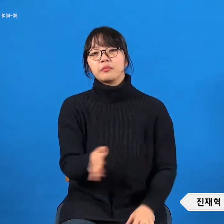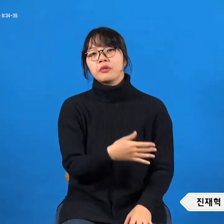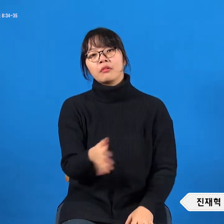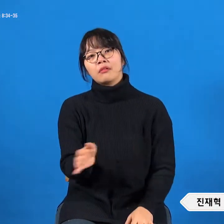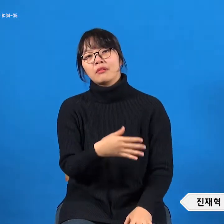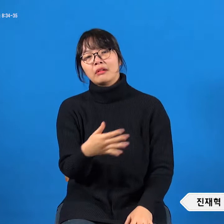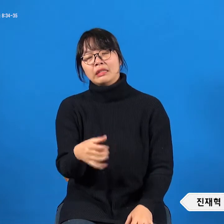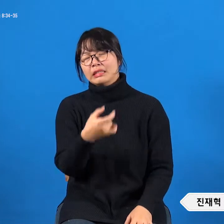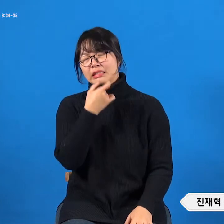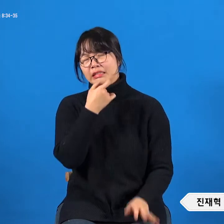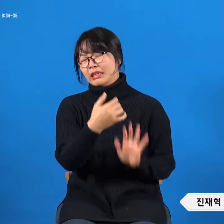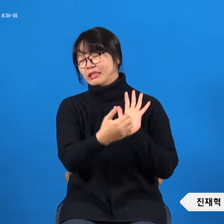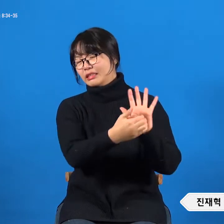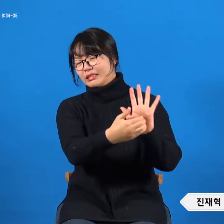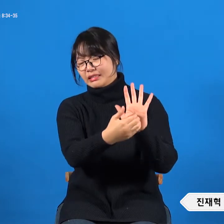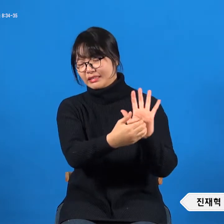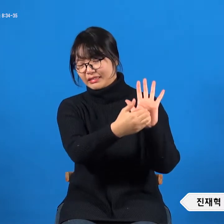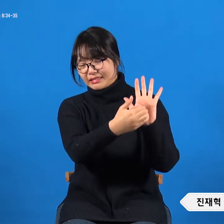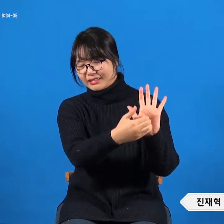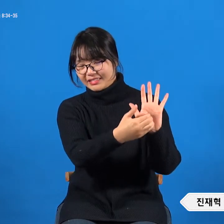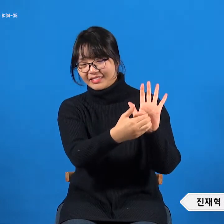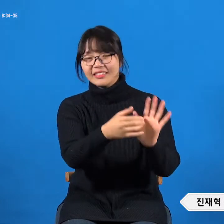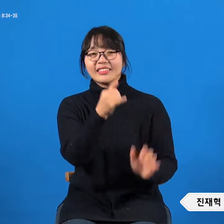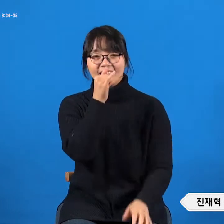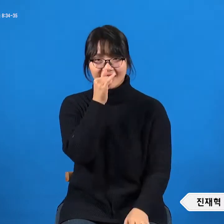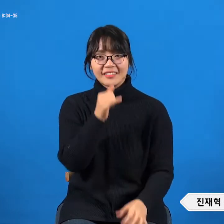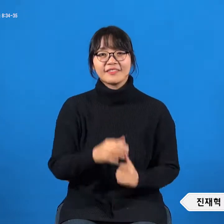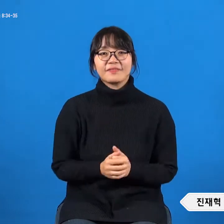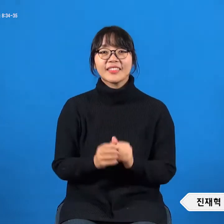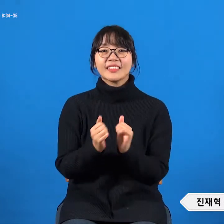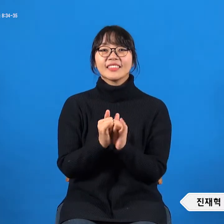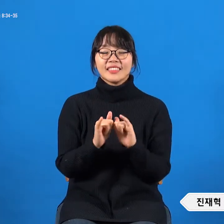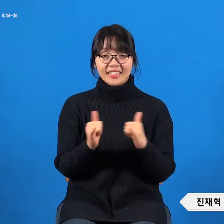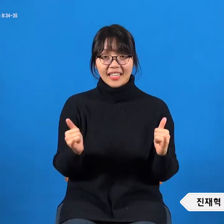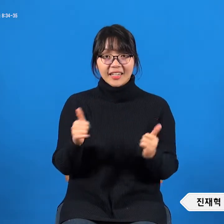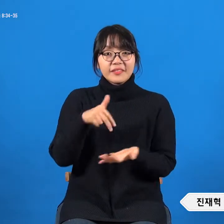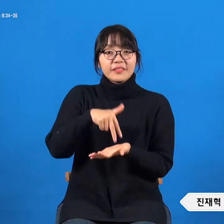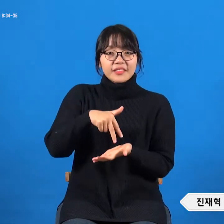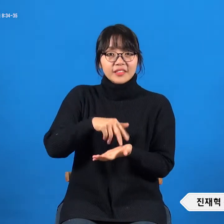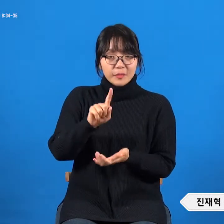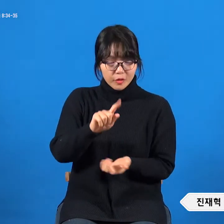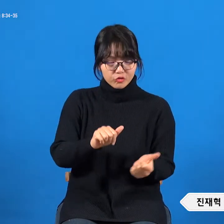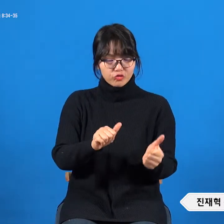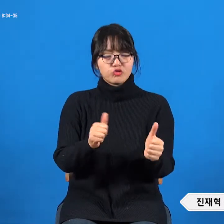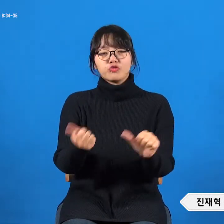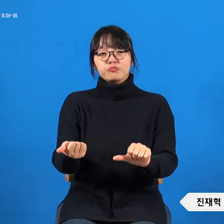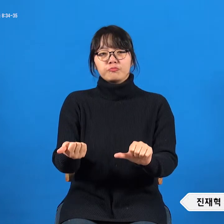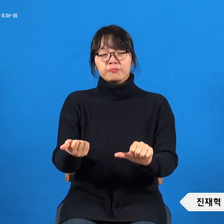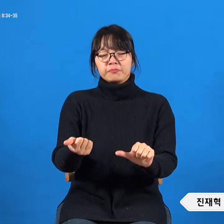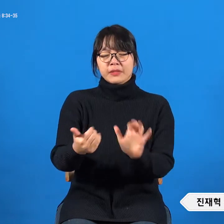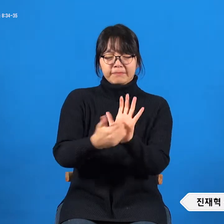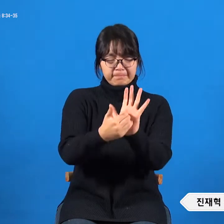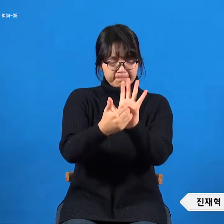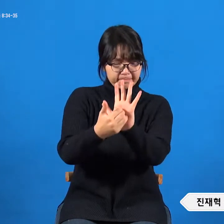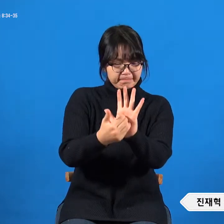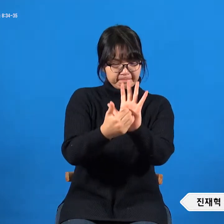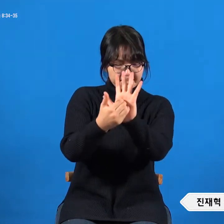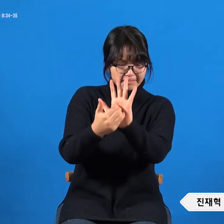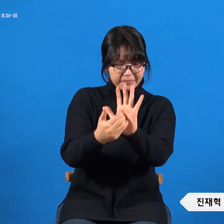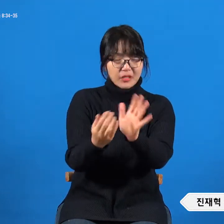이슈를 경험하게 됩니다. 그래서 인간은 이 죽음을 벗어나고자 노력해